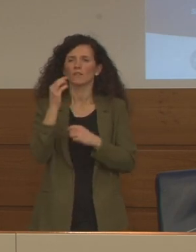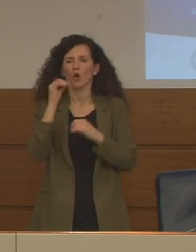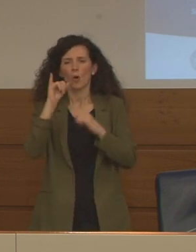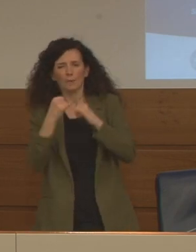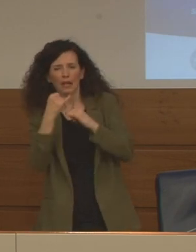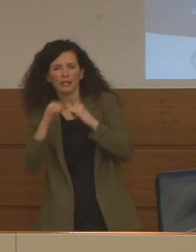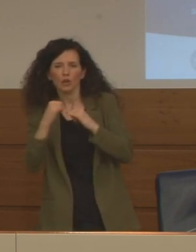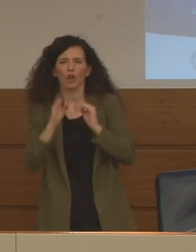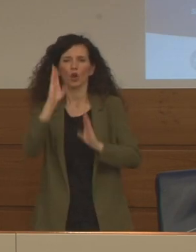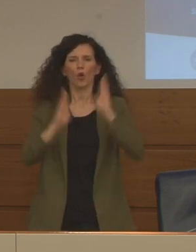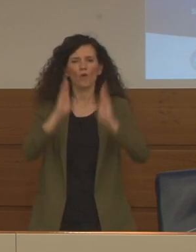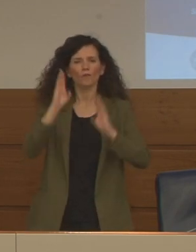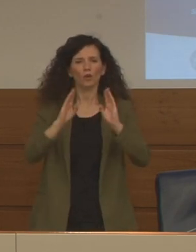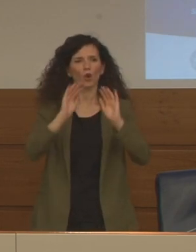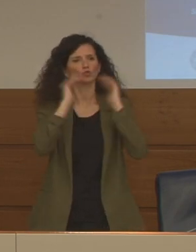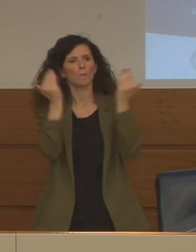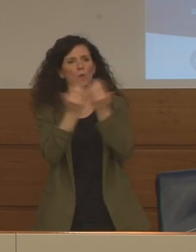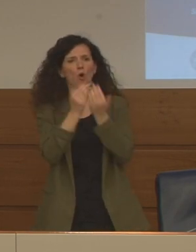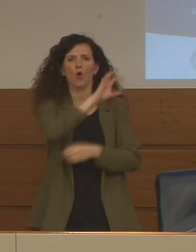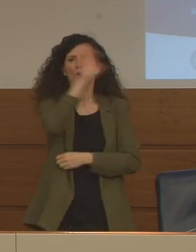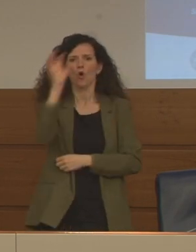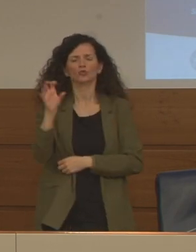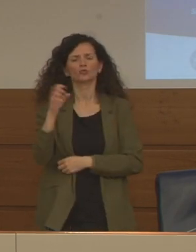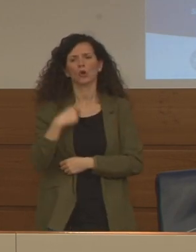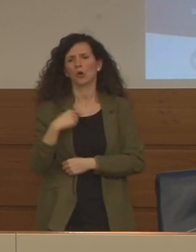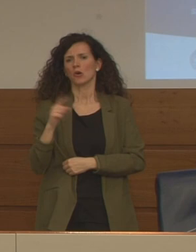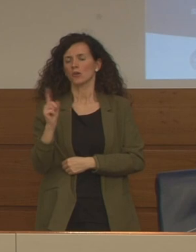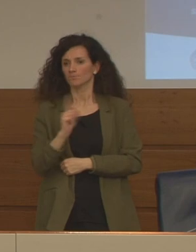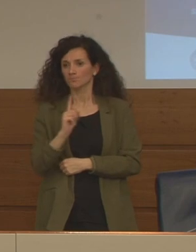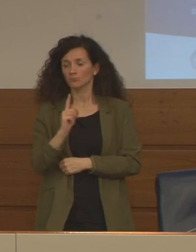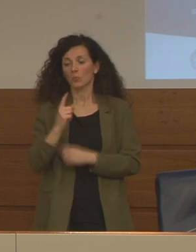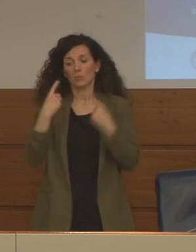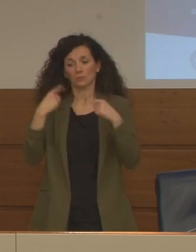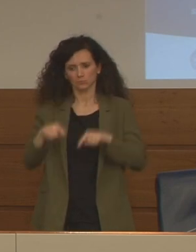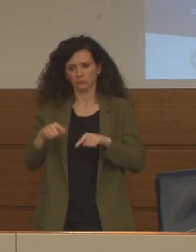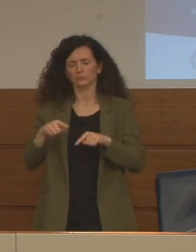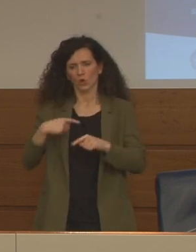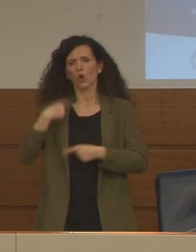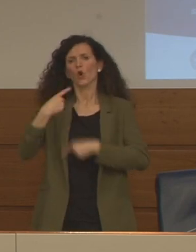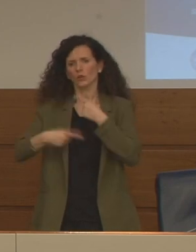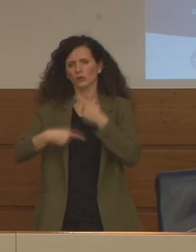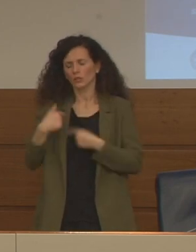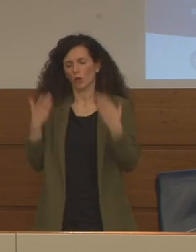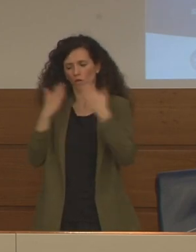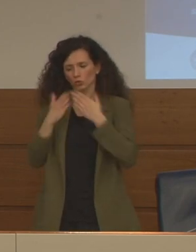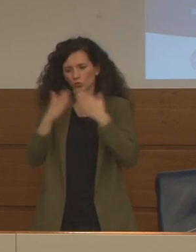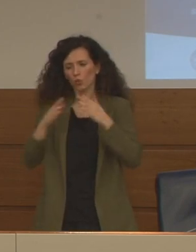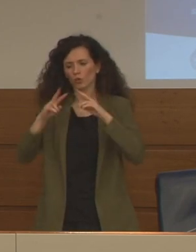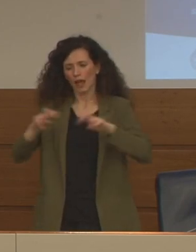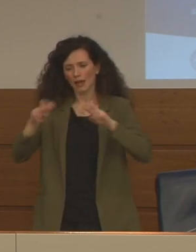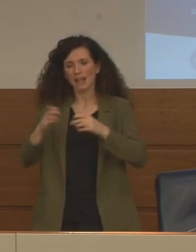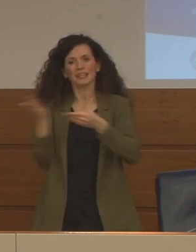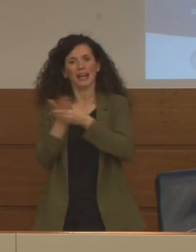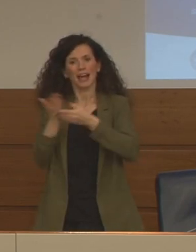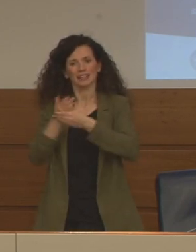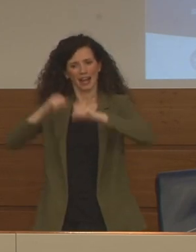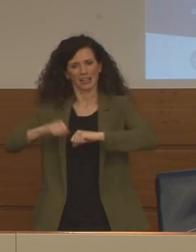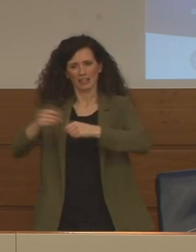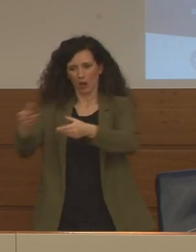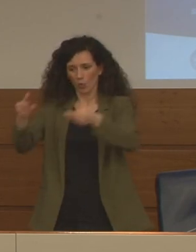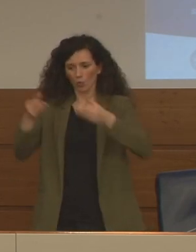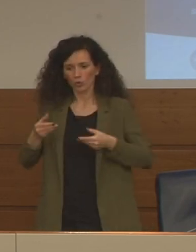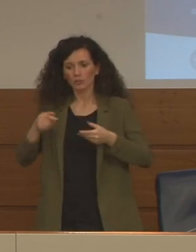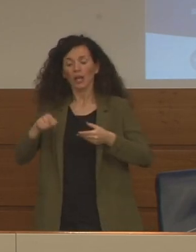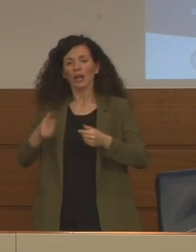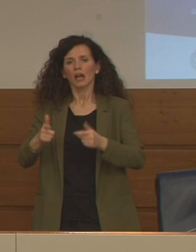altri paesi del mondo detto questo ovviamente stiamo analizzando noi stiamo studiando acquisire anche tutte le cartelle cliniche ci consente